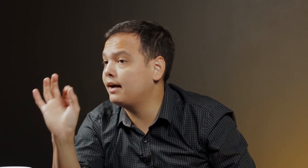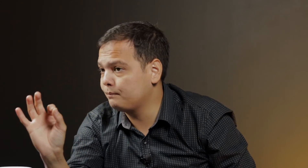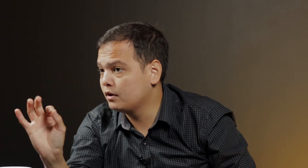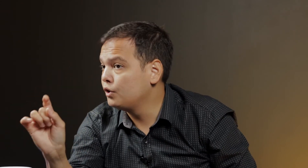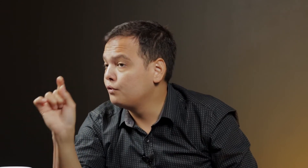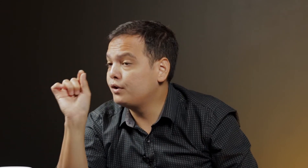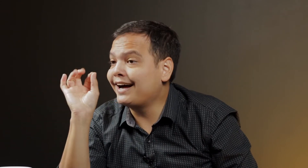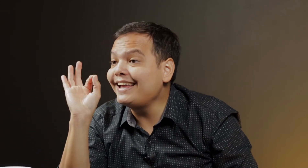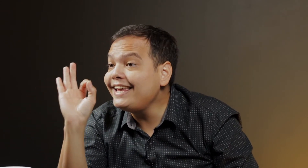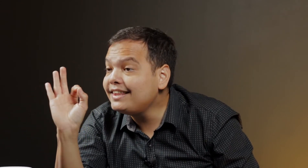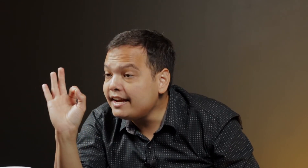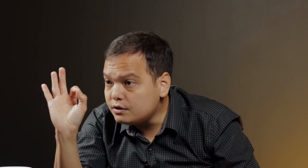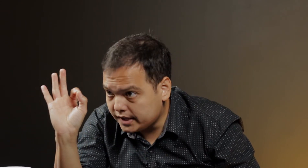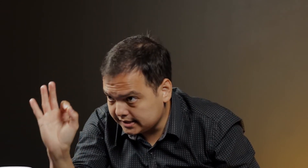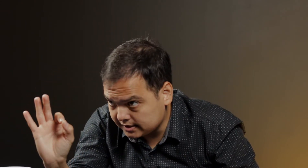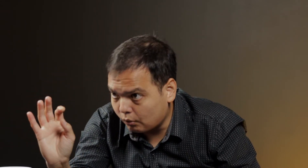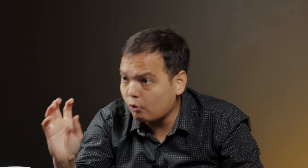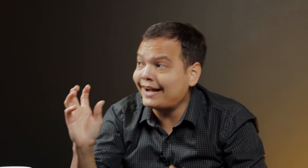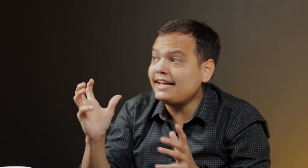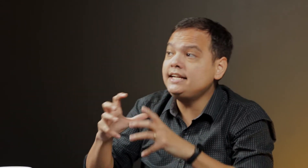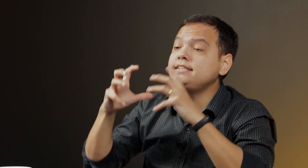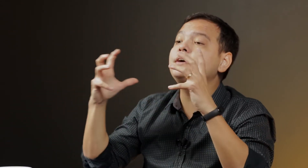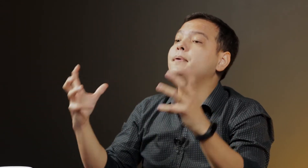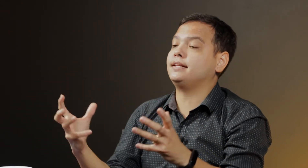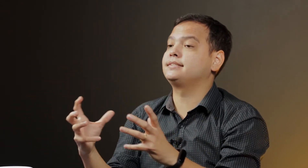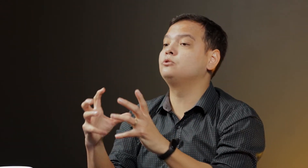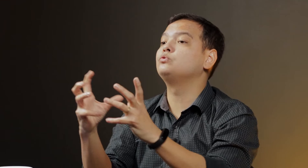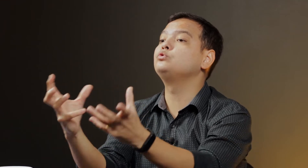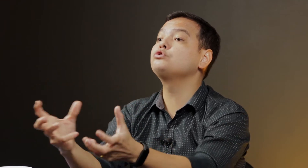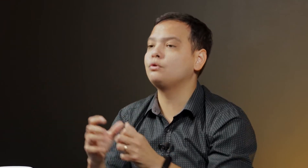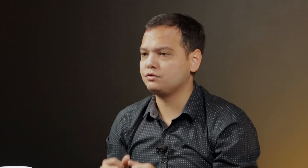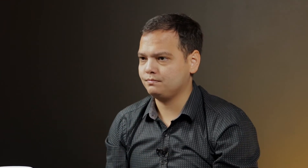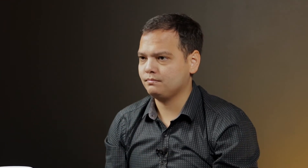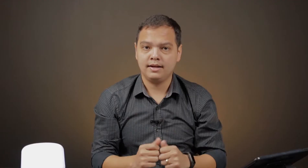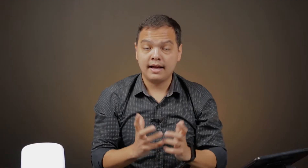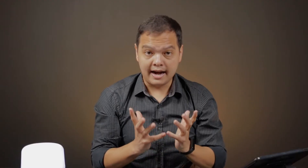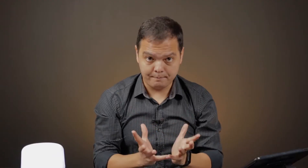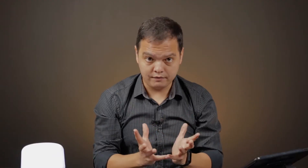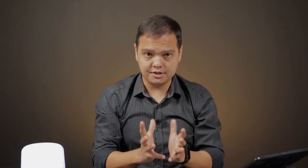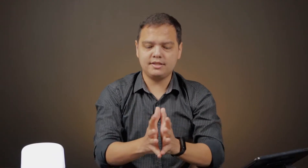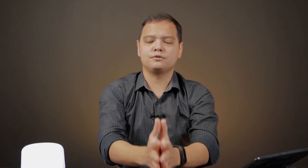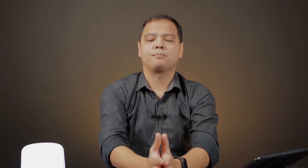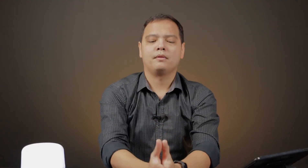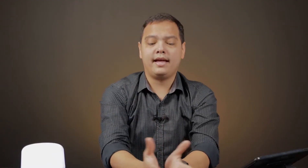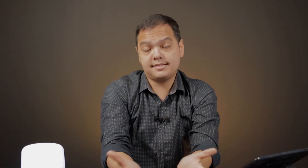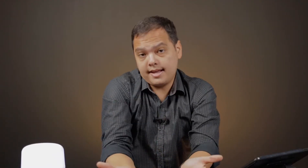falar, foi a identificação ou a interpretação dos sons. A prova disso é a cena que